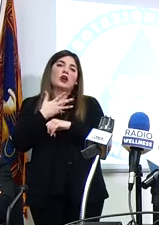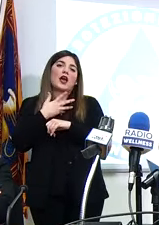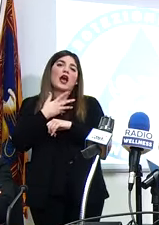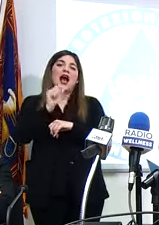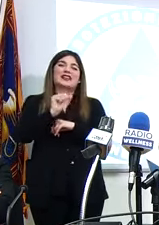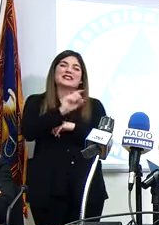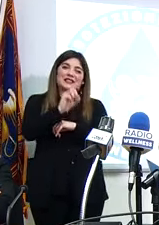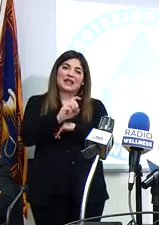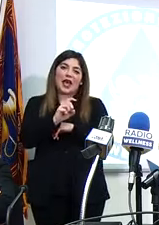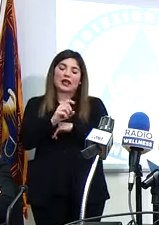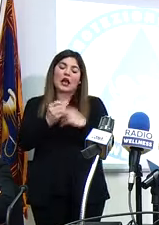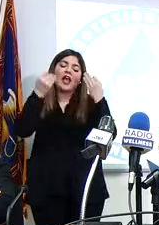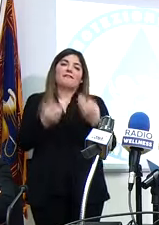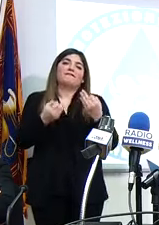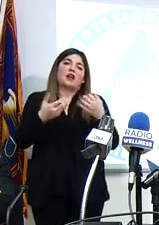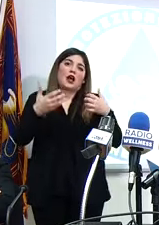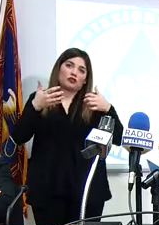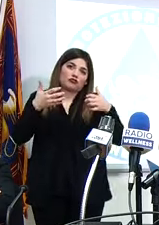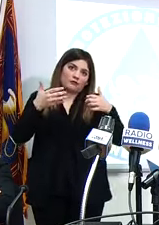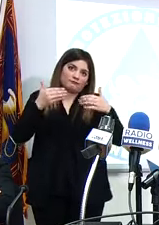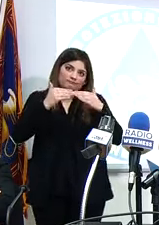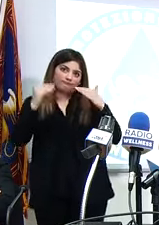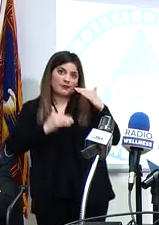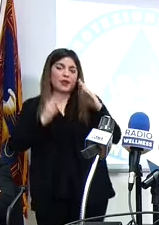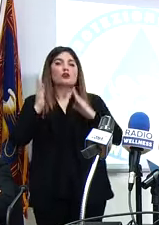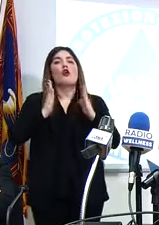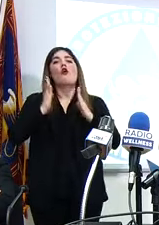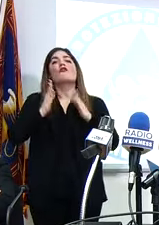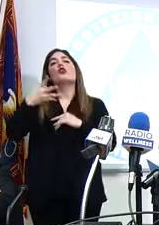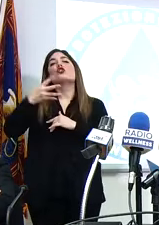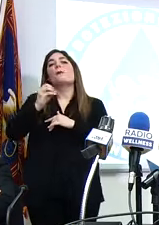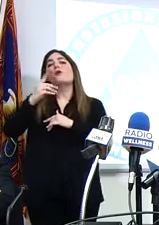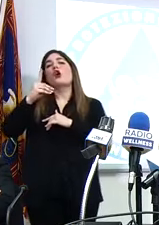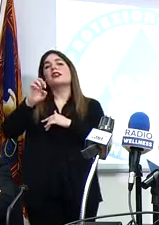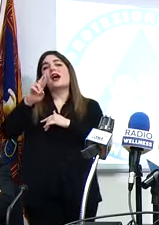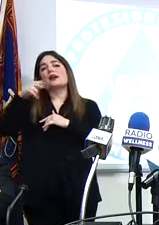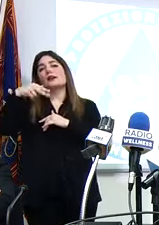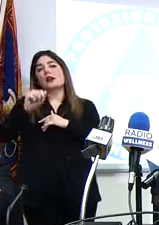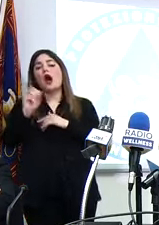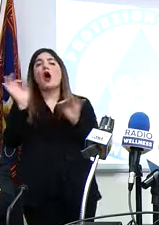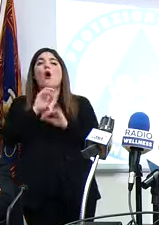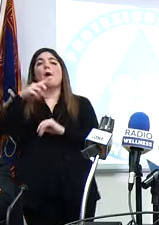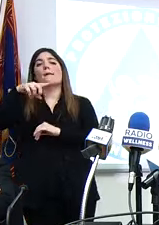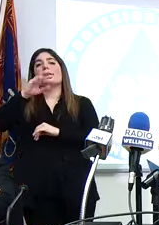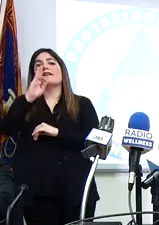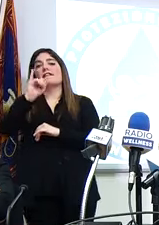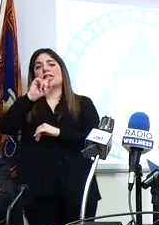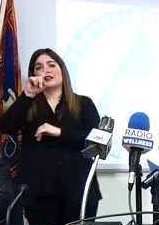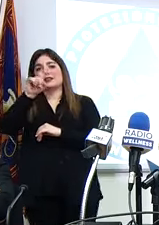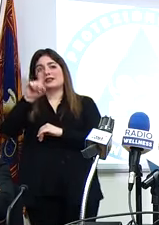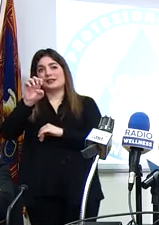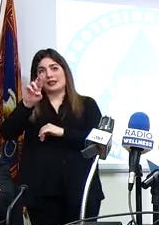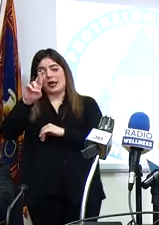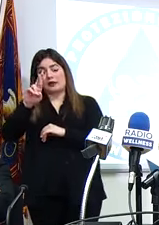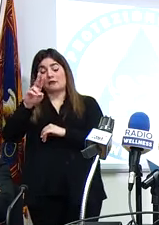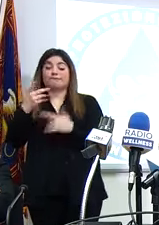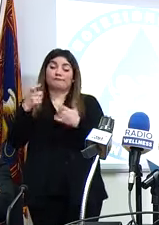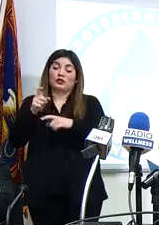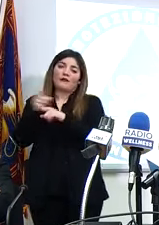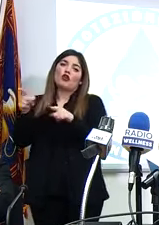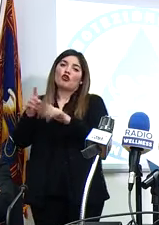Moderna, e, ma questo lo sapete anche voi, e di Pfizer, che viaggiano sul